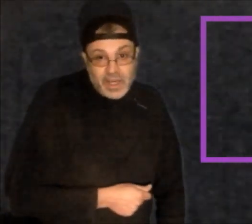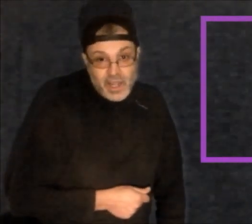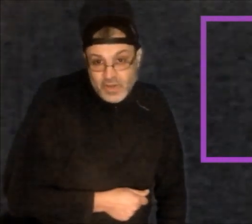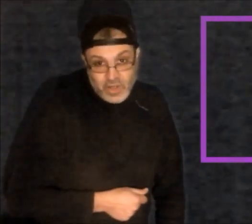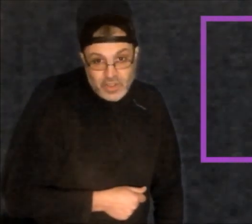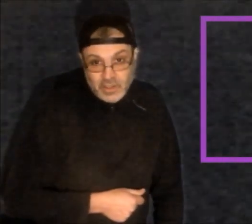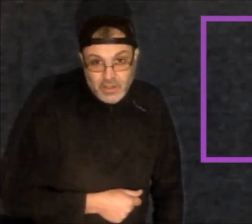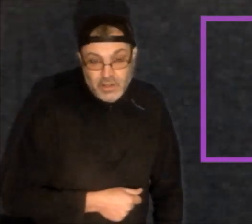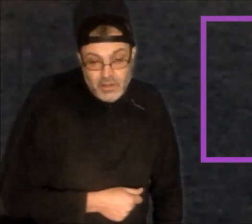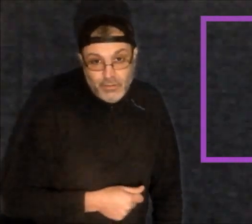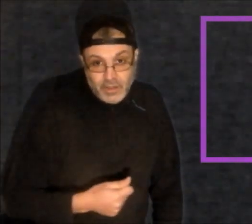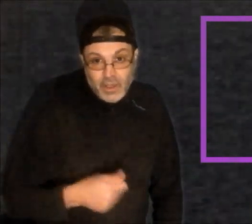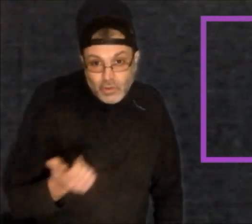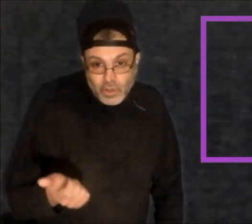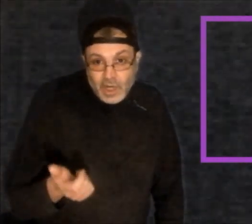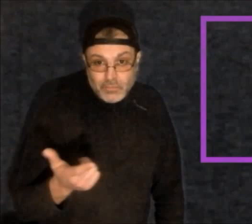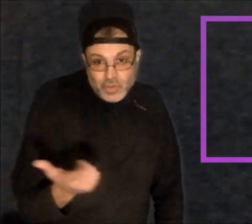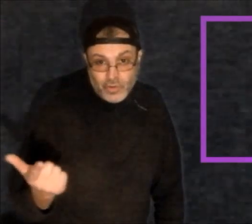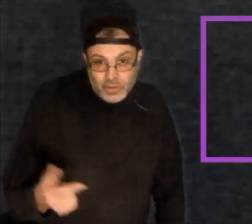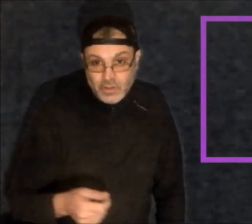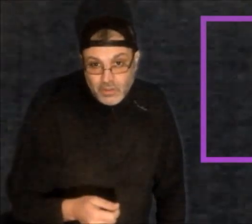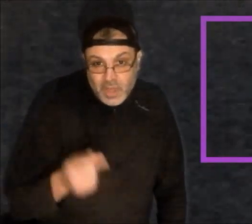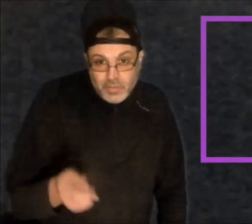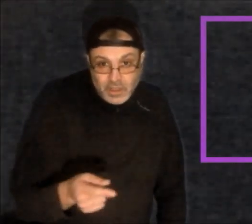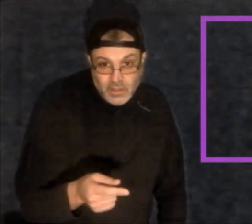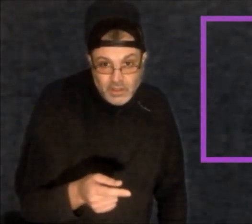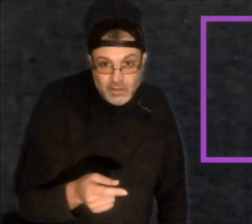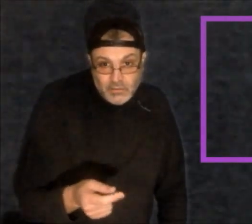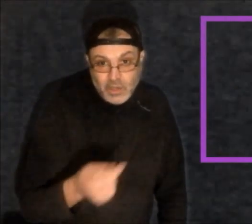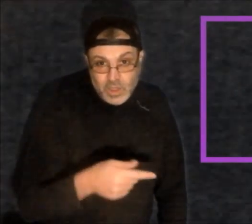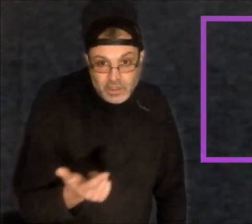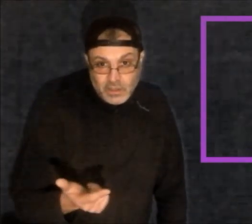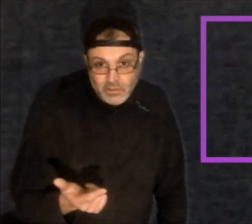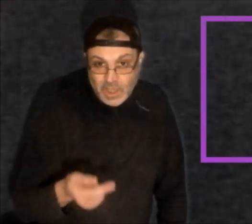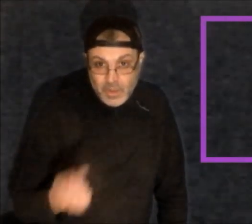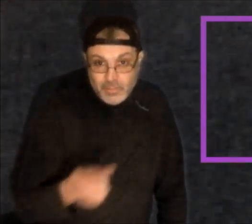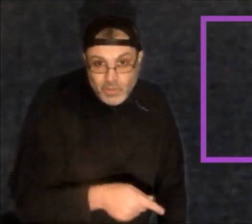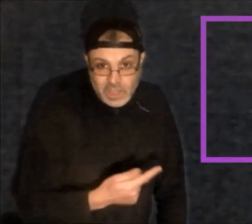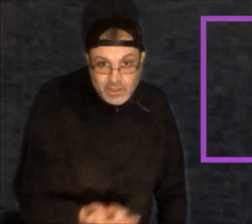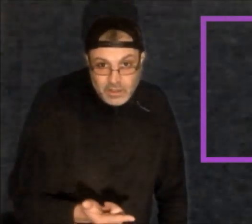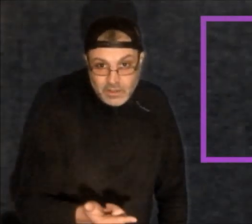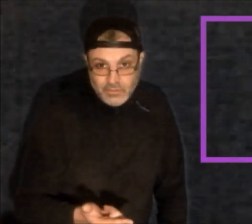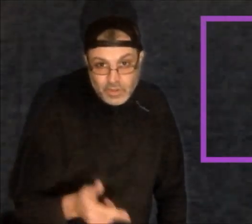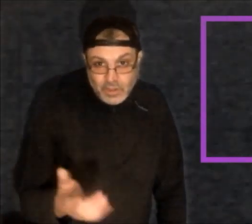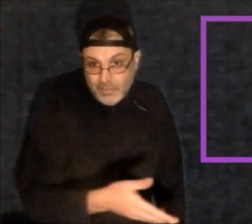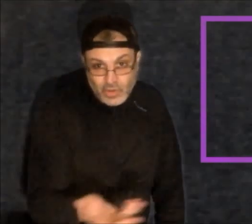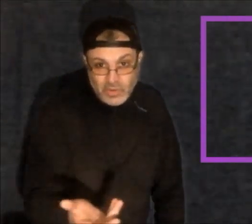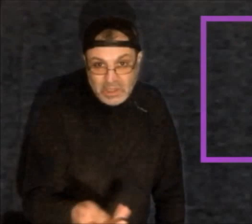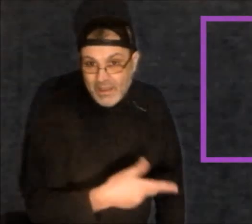هذه مقر أنا عارف هذه في وضع المجرر بابي ولا الوادي ولا باب الوادي في قام صورة